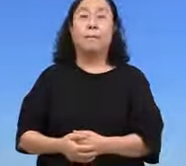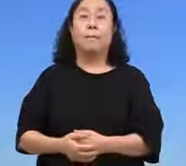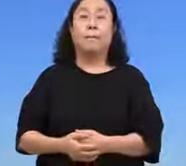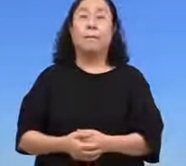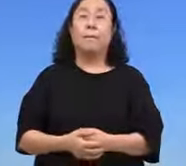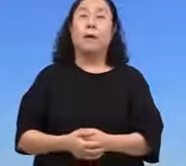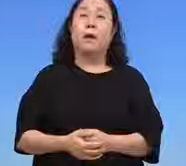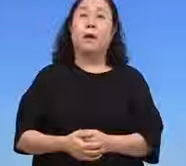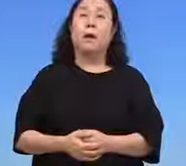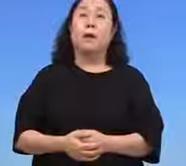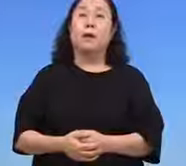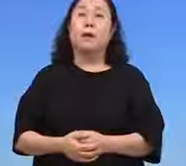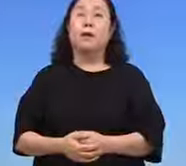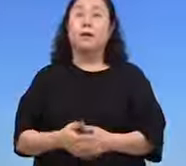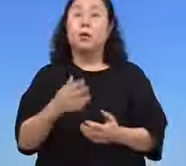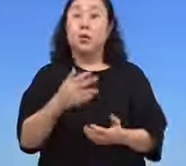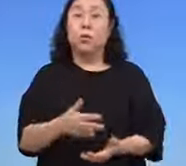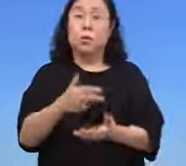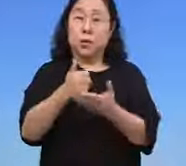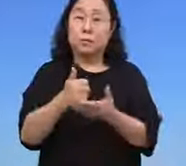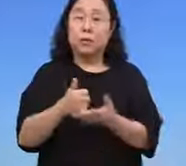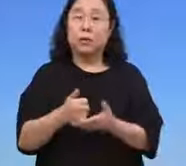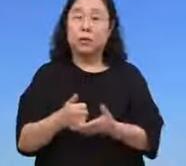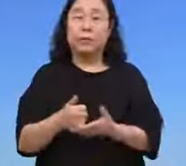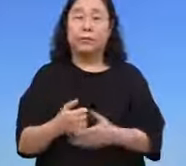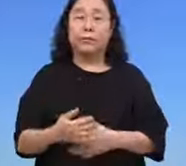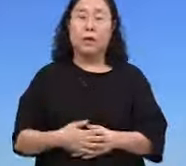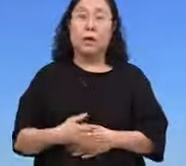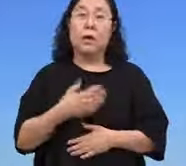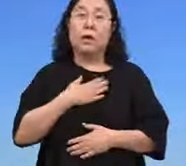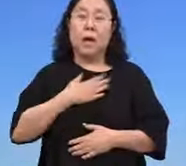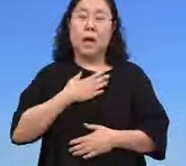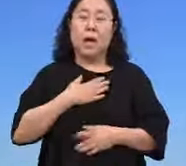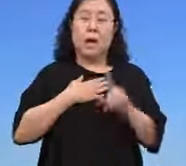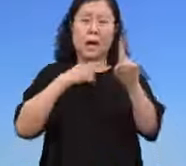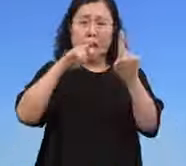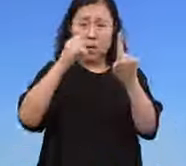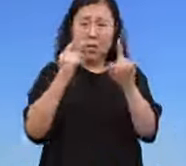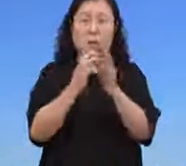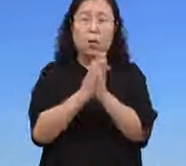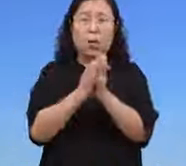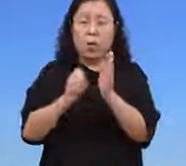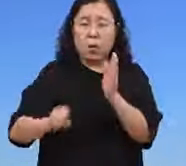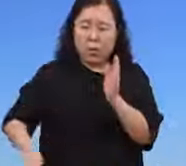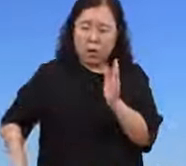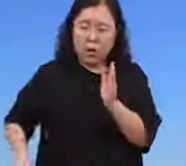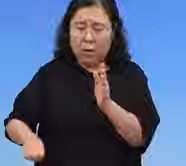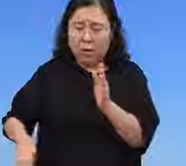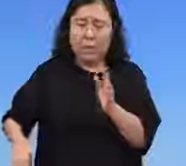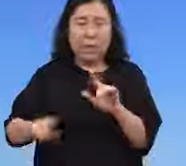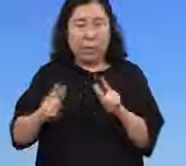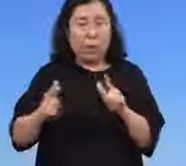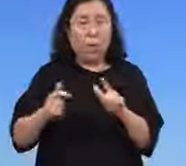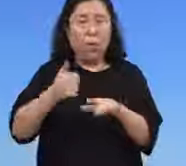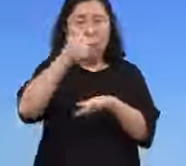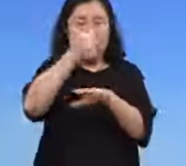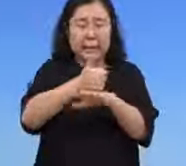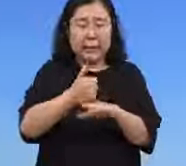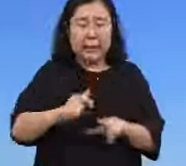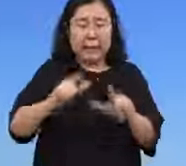주님은 지금 내가 하나도 잃어버리지 아니하고 마지막 날에 다시 살리는 이것을